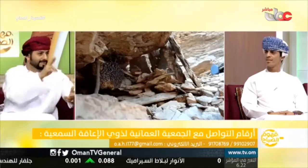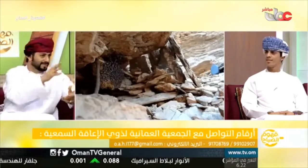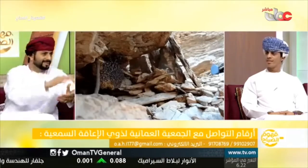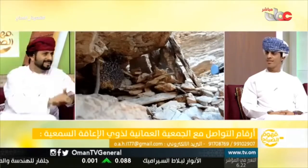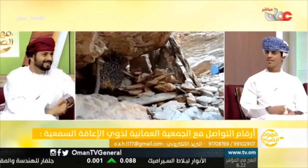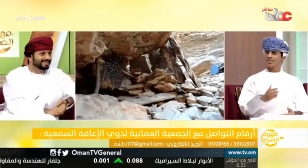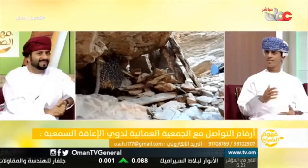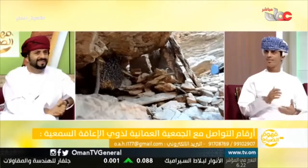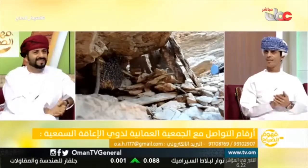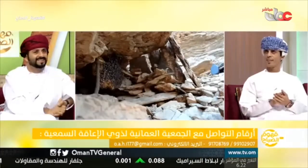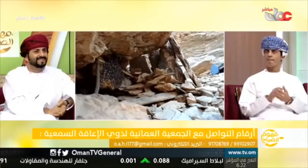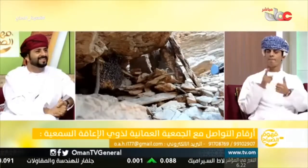الأشجار؟